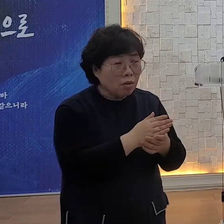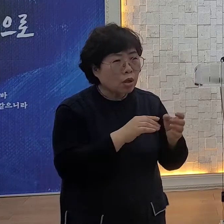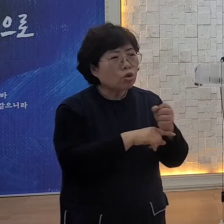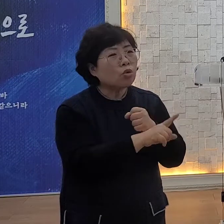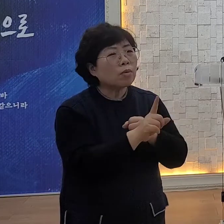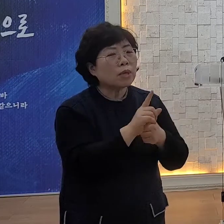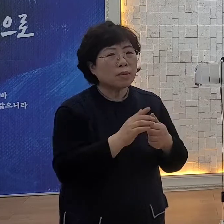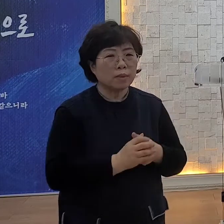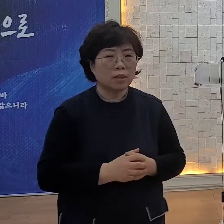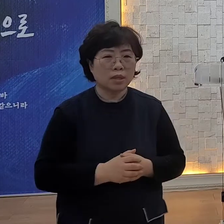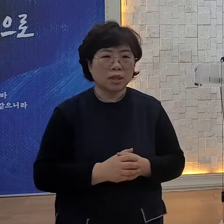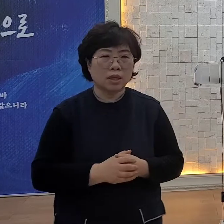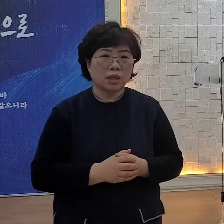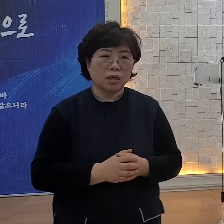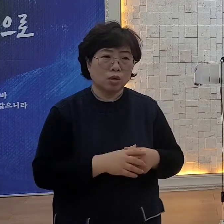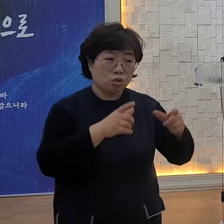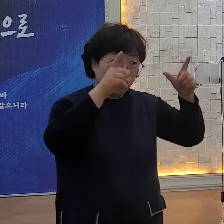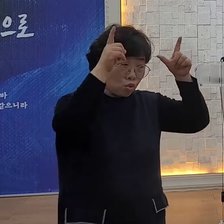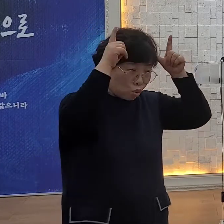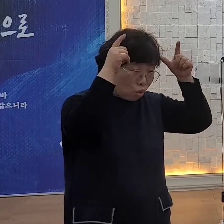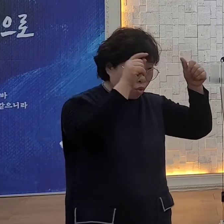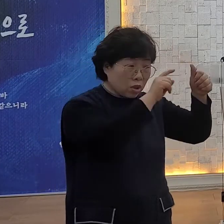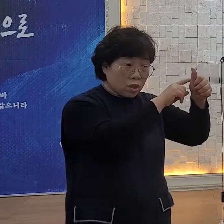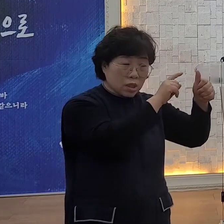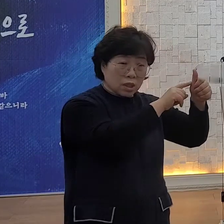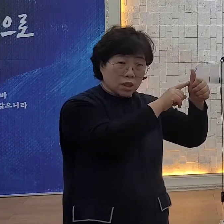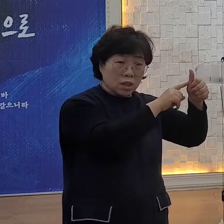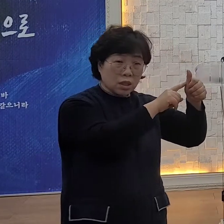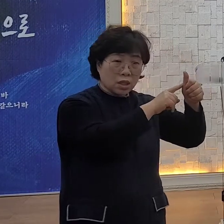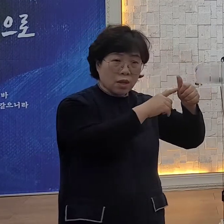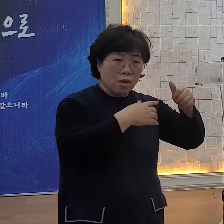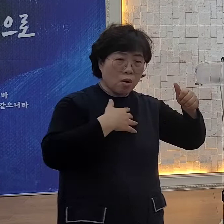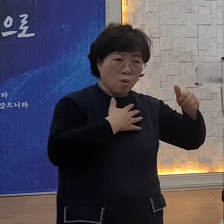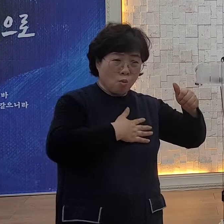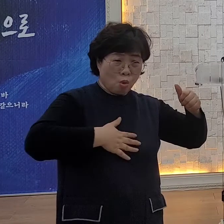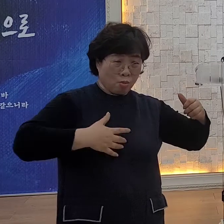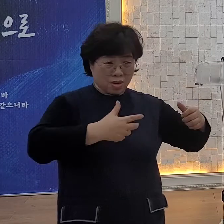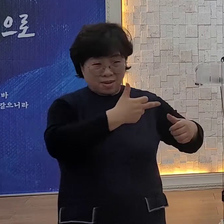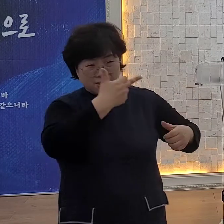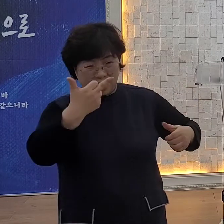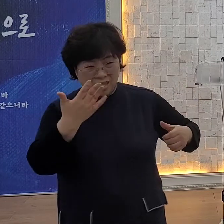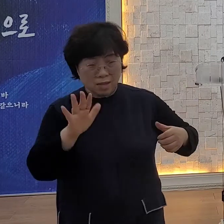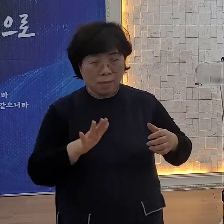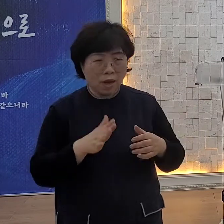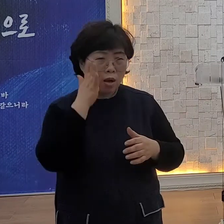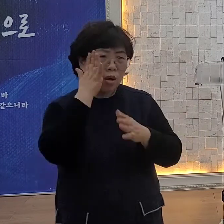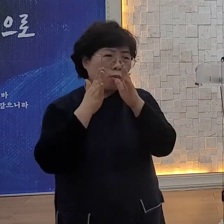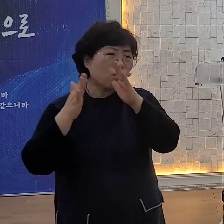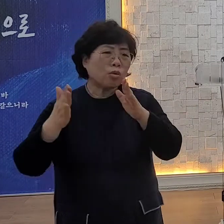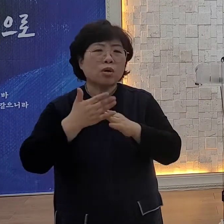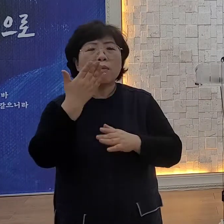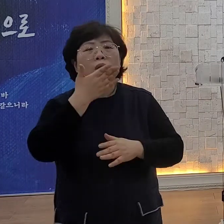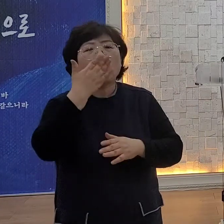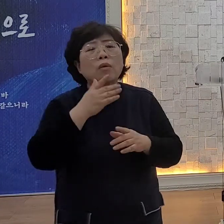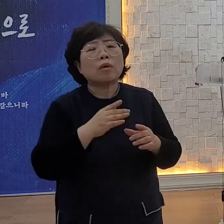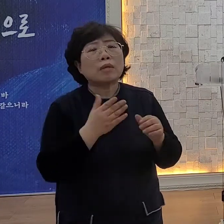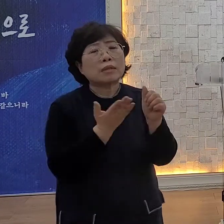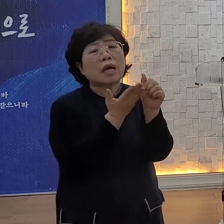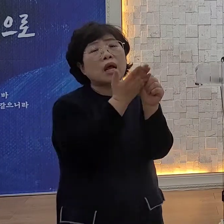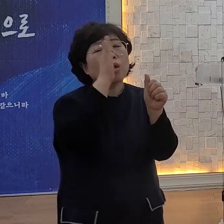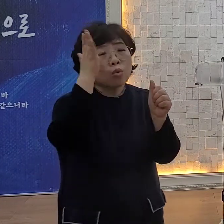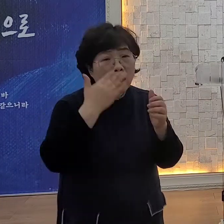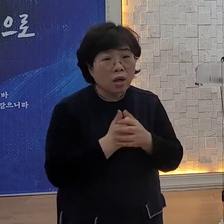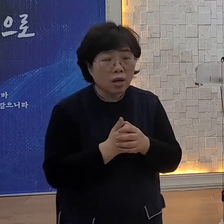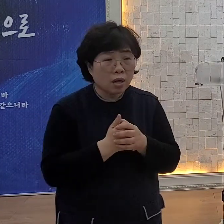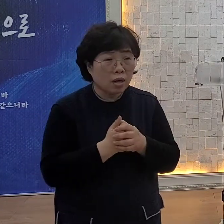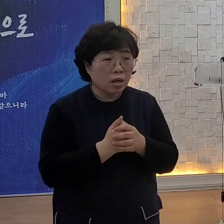우리가 알다시피 이 소라는 동물은 덩치는 크지만 초식 동물이에요. 그죠? 소는 풀